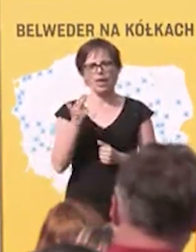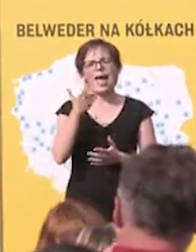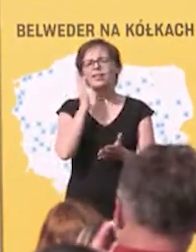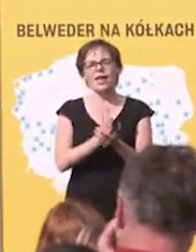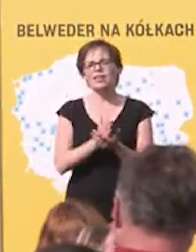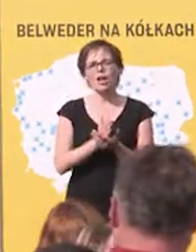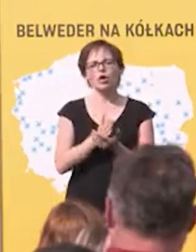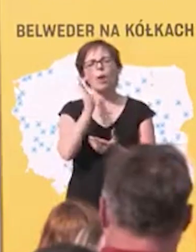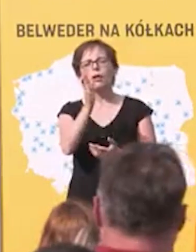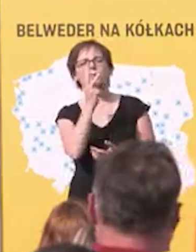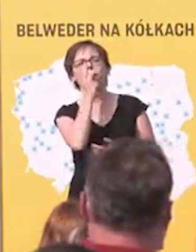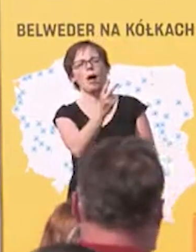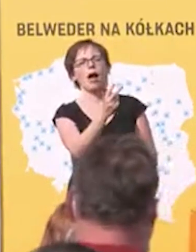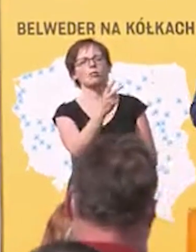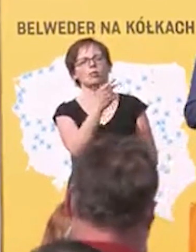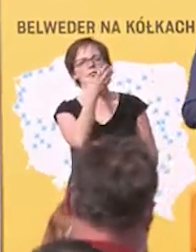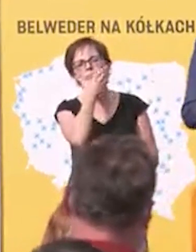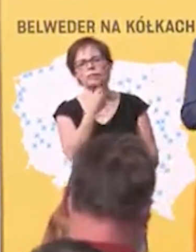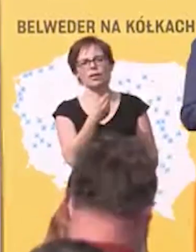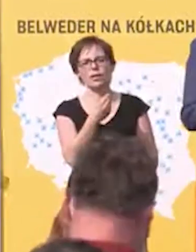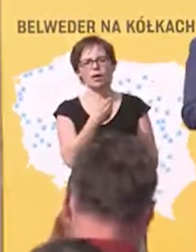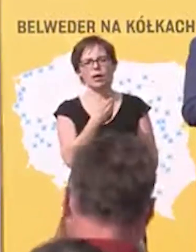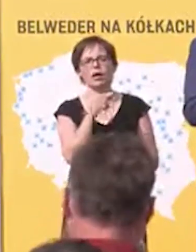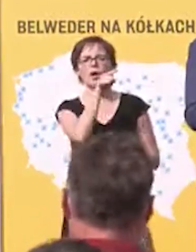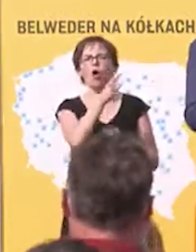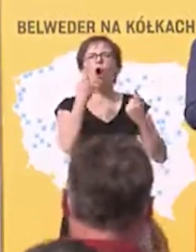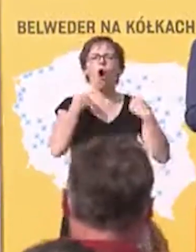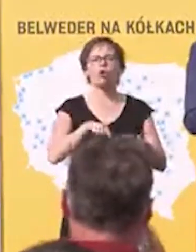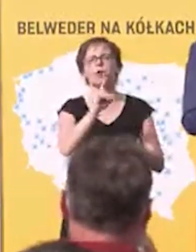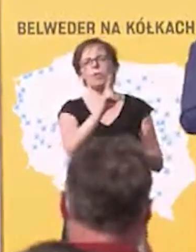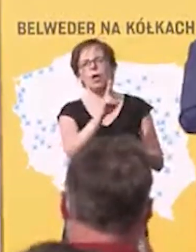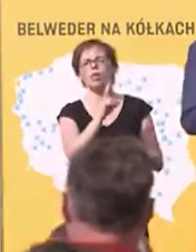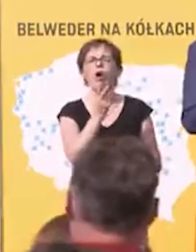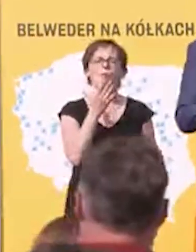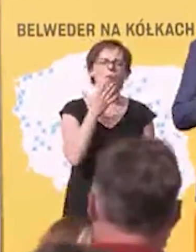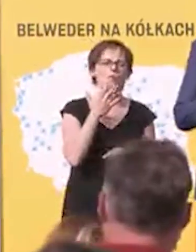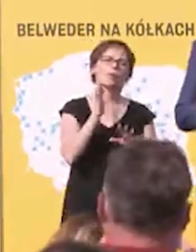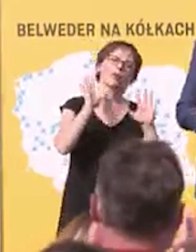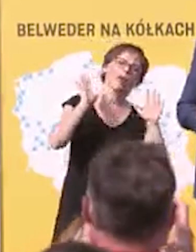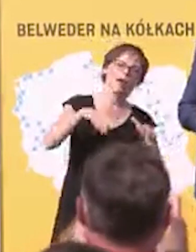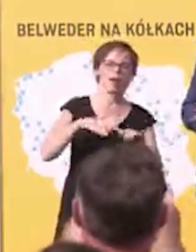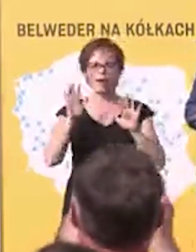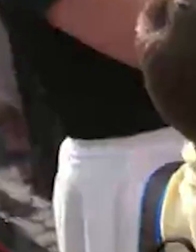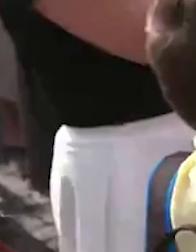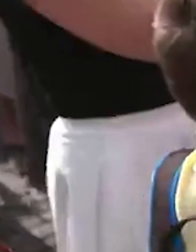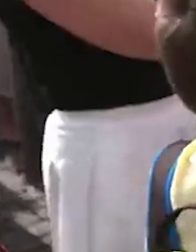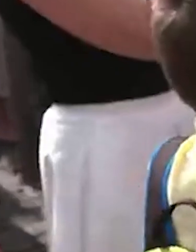min tych, patrząc na nie, którzy stękali i kwękali.